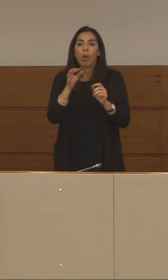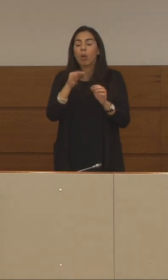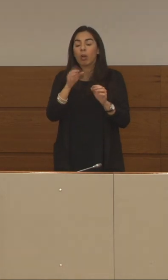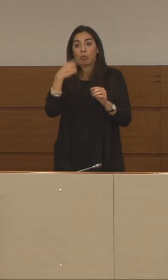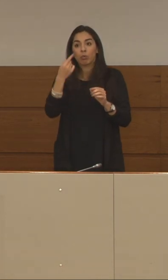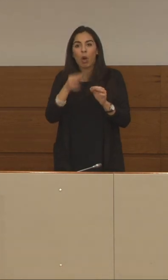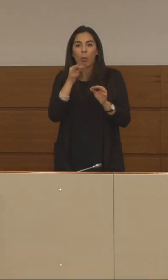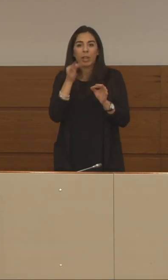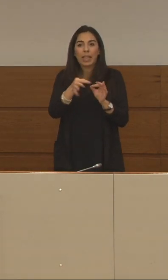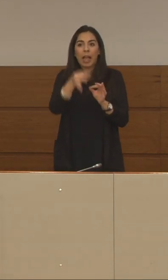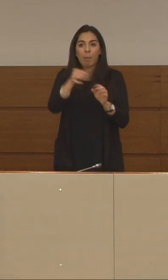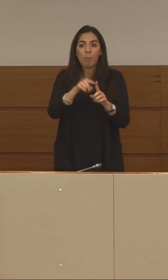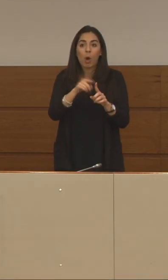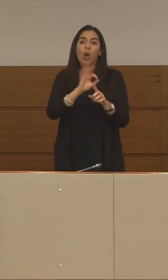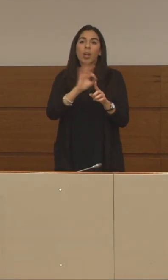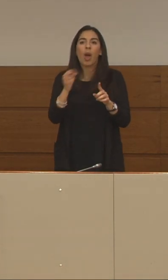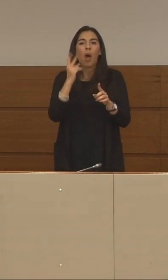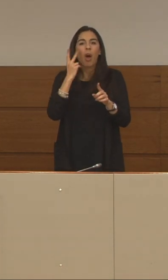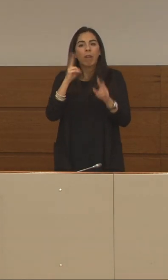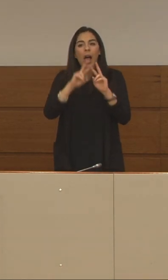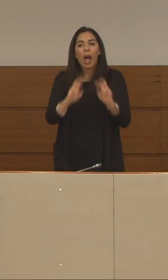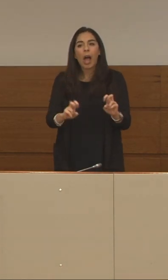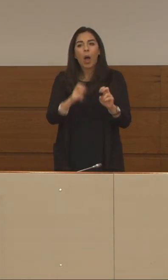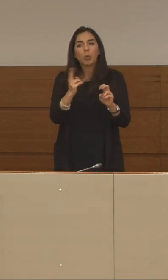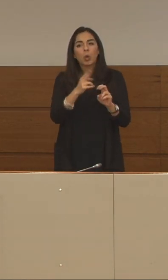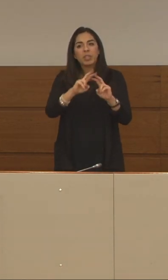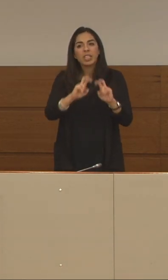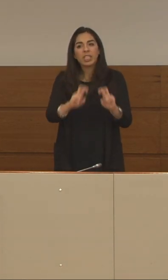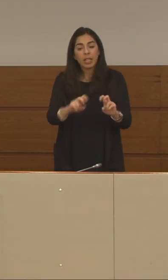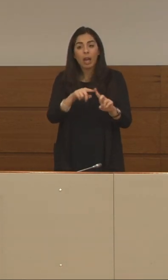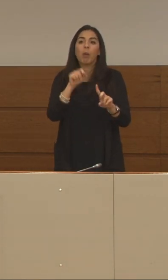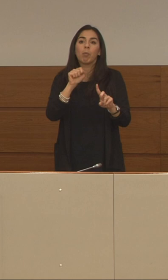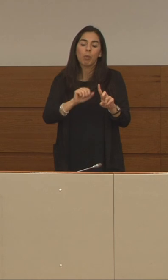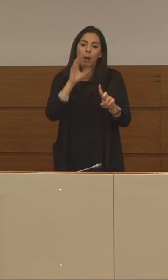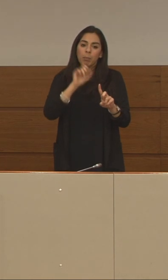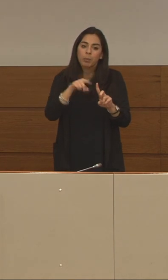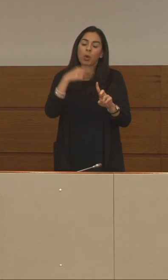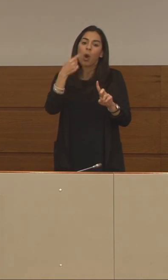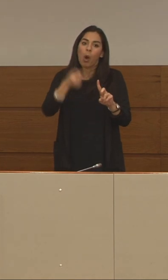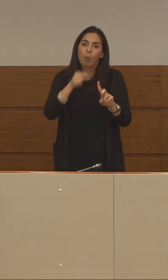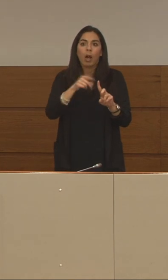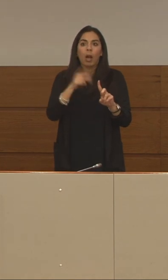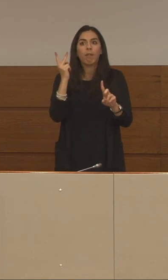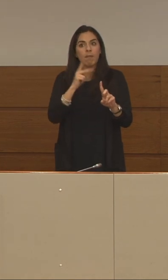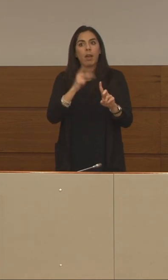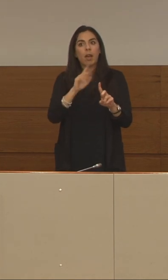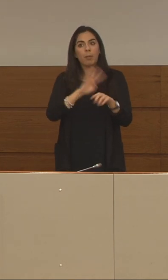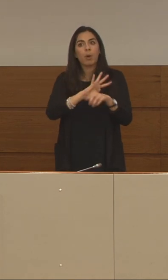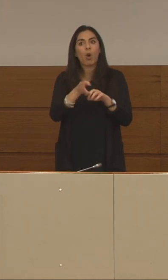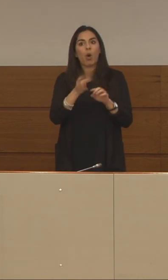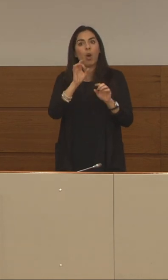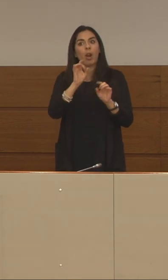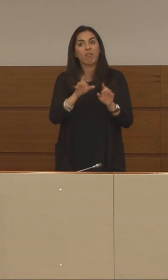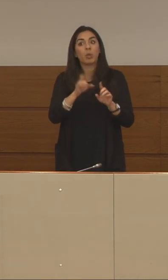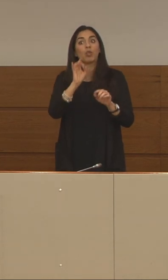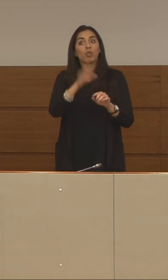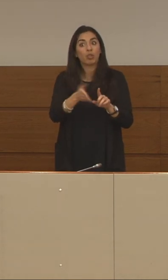facendo si scopra che era affetta da coronavirus questo potrebbe diminuire